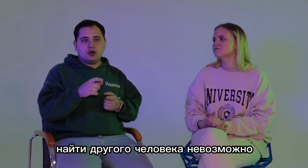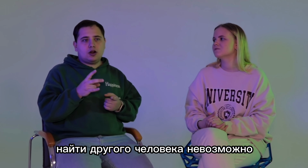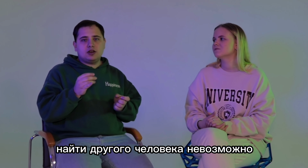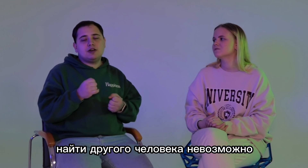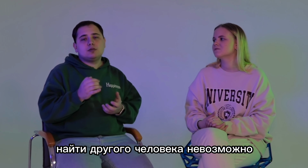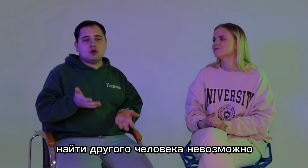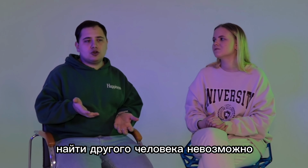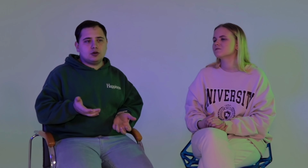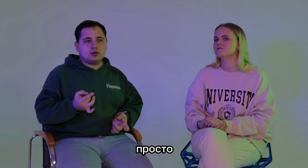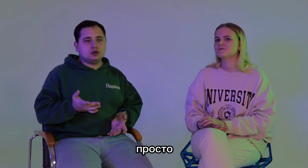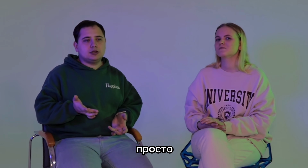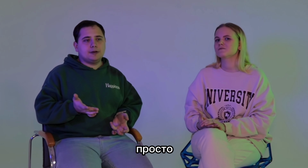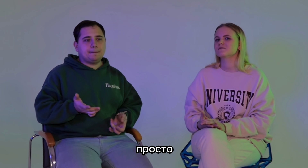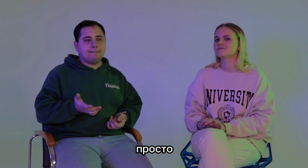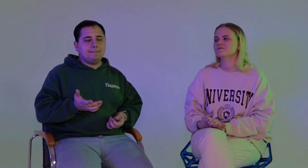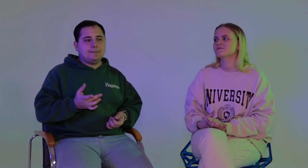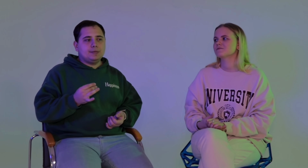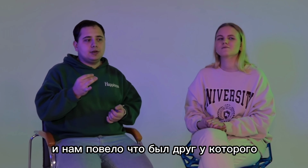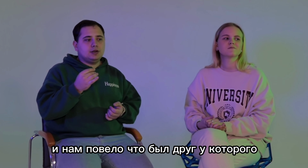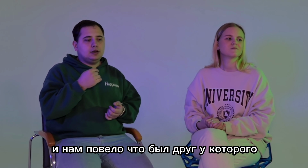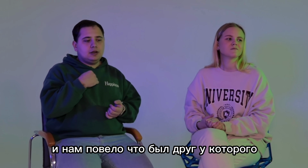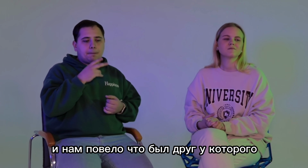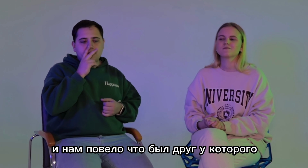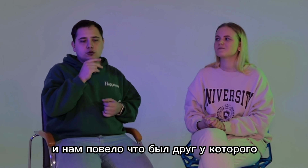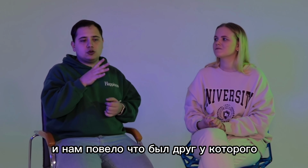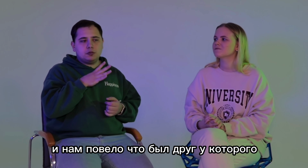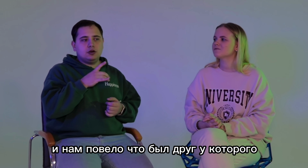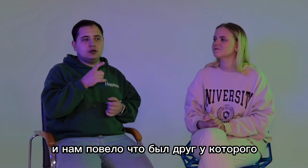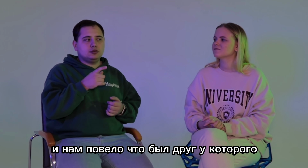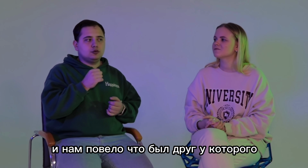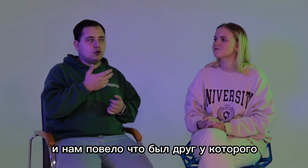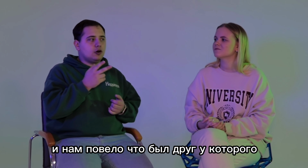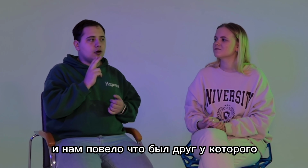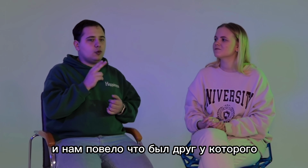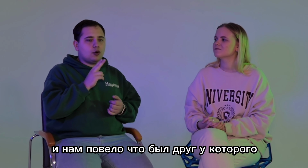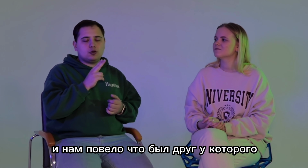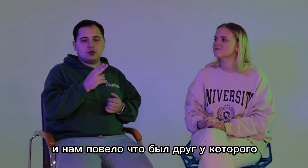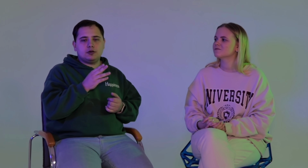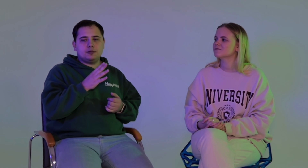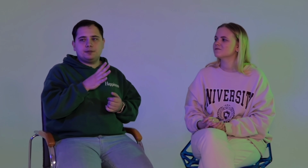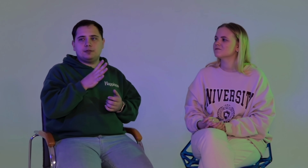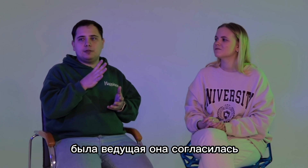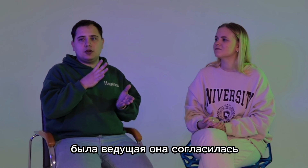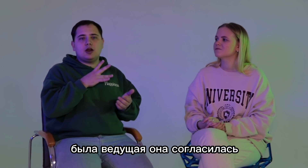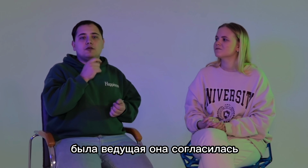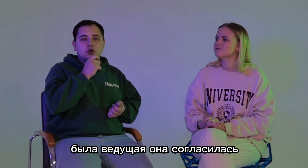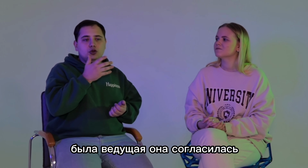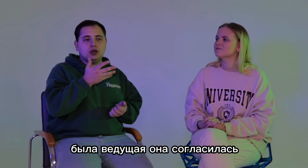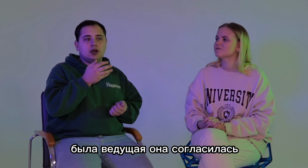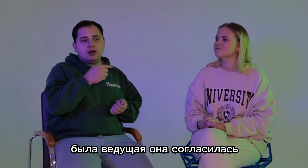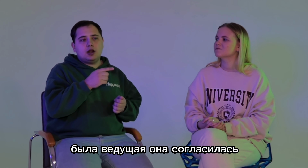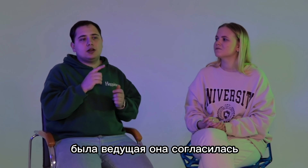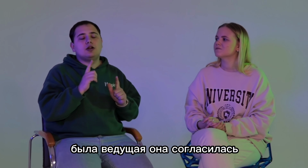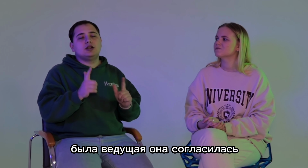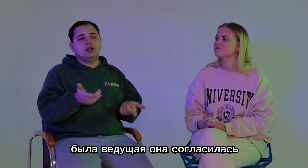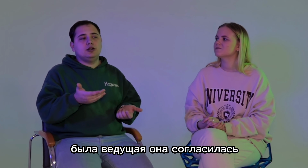человека невозможно просто. И нам повезло, что был друг, у которого была ведущая, и она